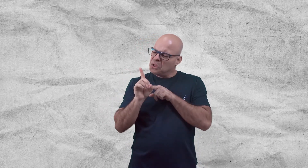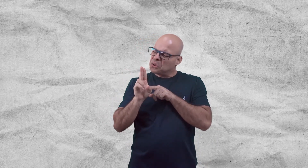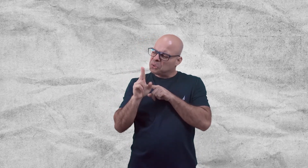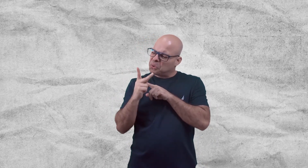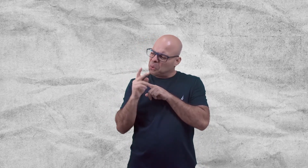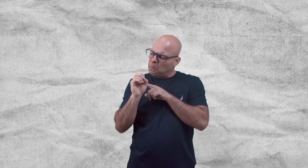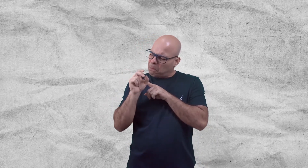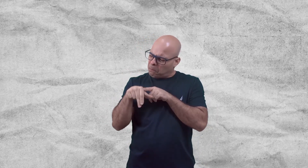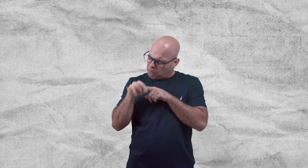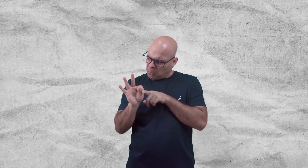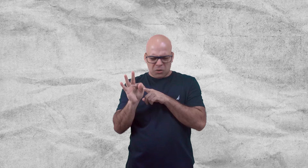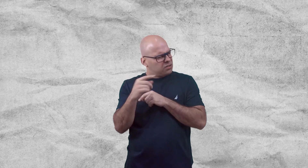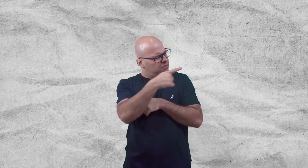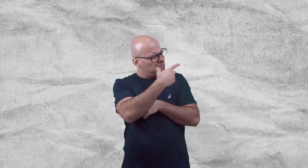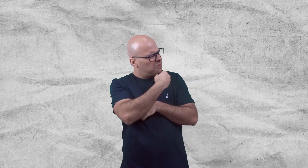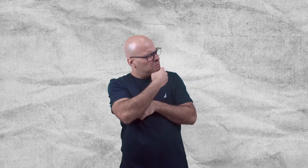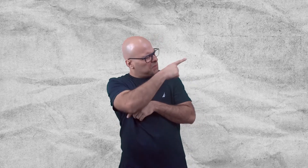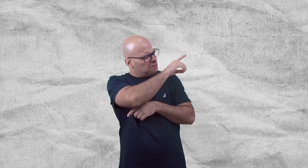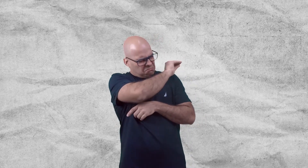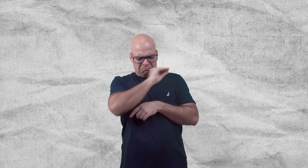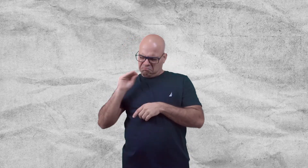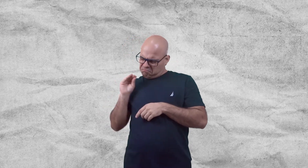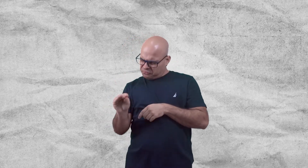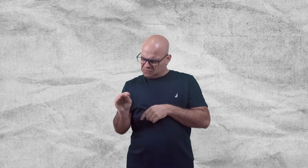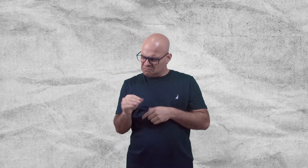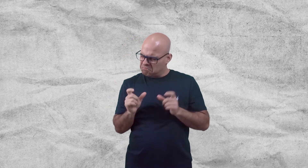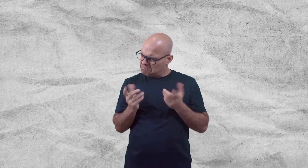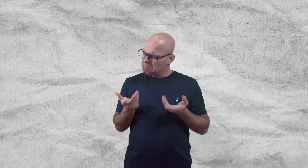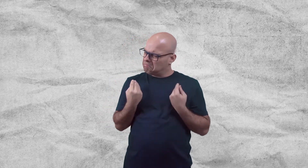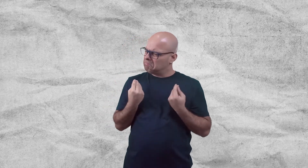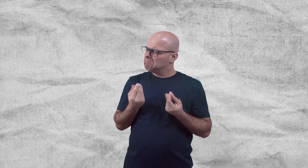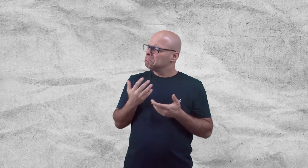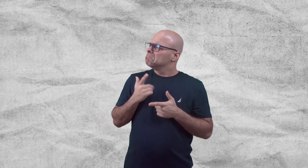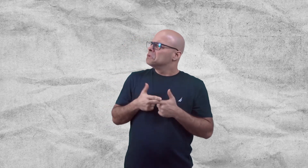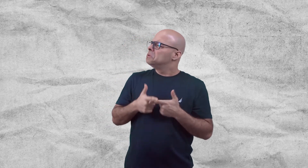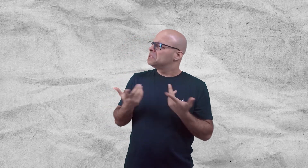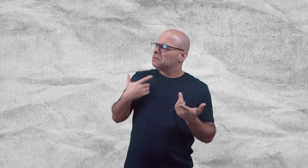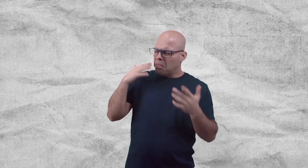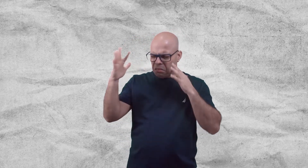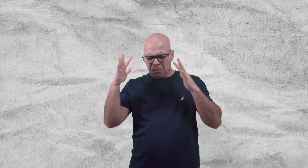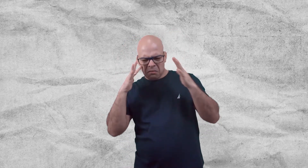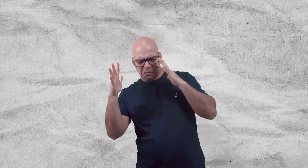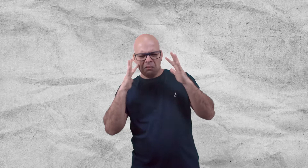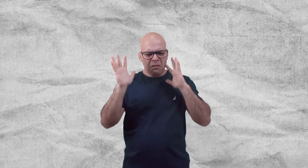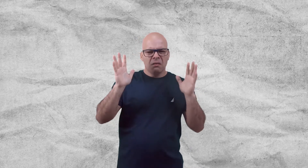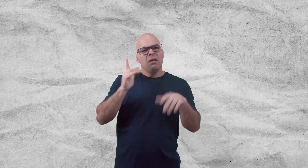Dupont, porque o nome do meu marido é Charles Dupont. Mas por que eu preciso mudar meu